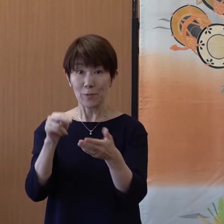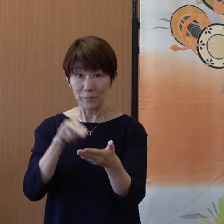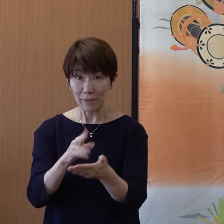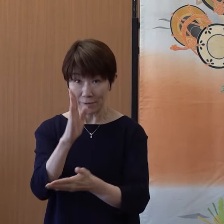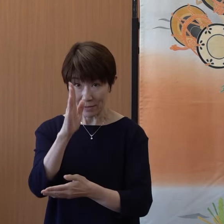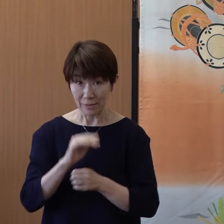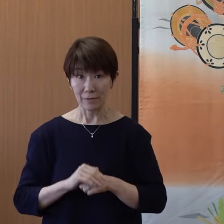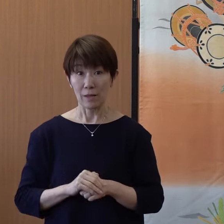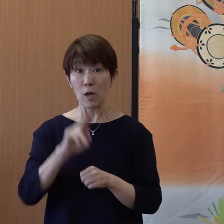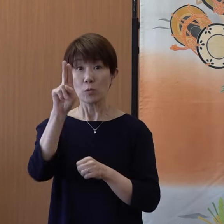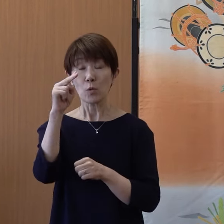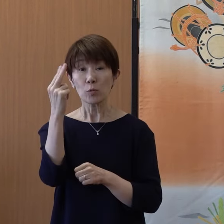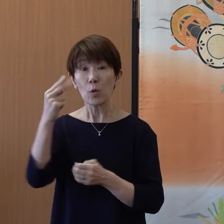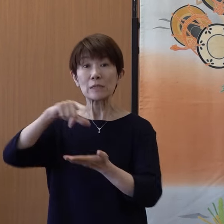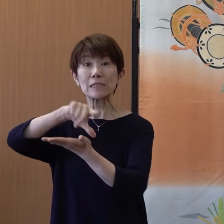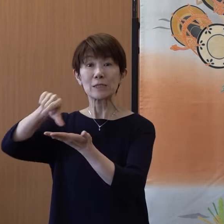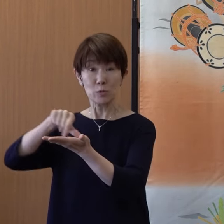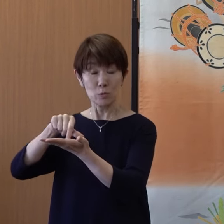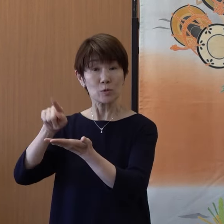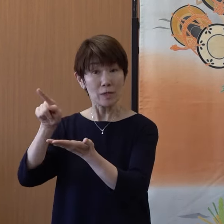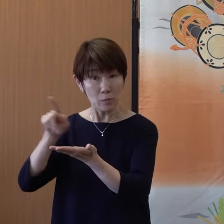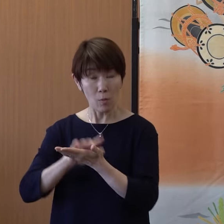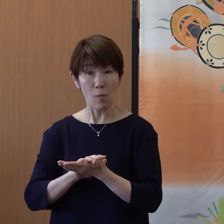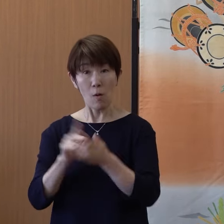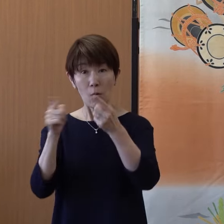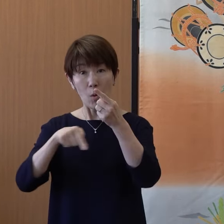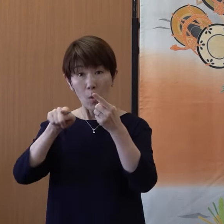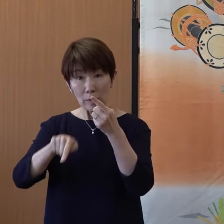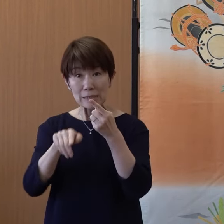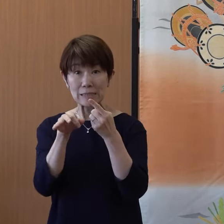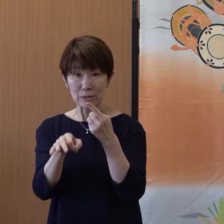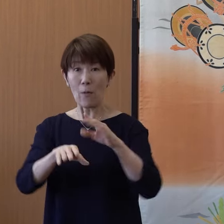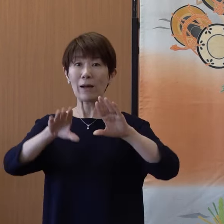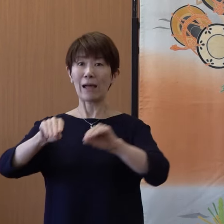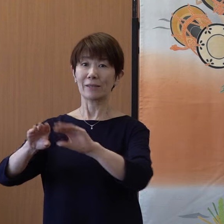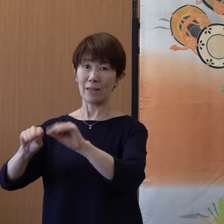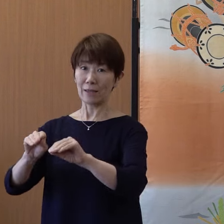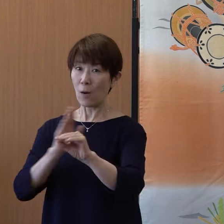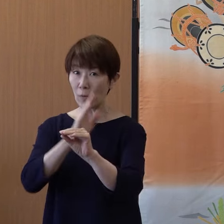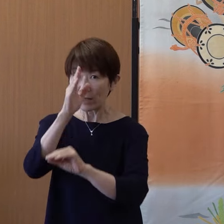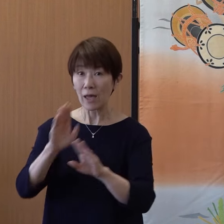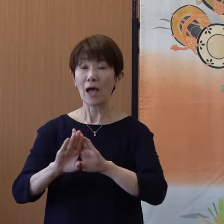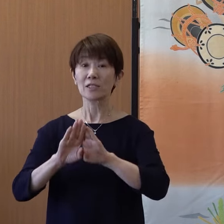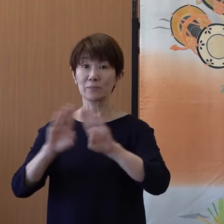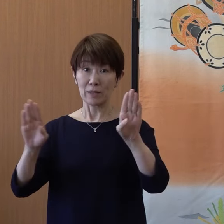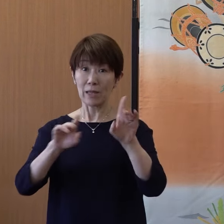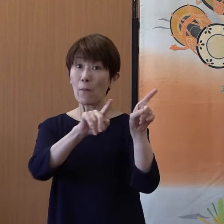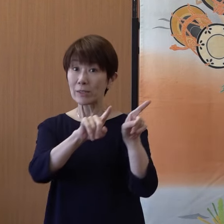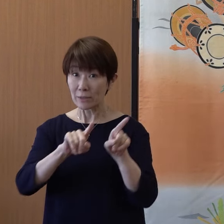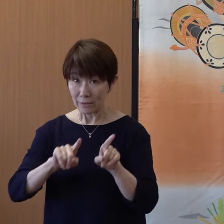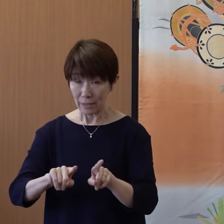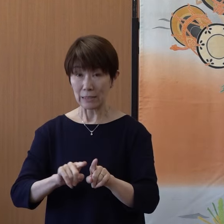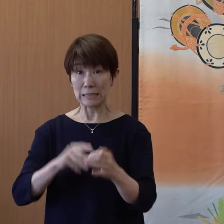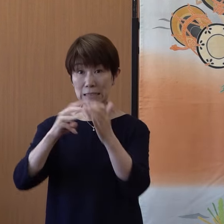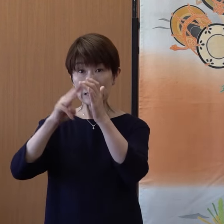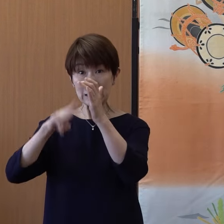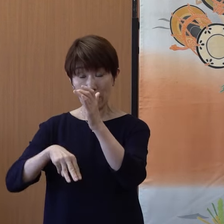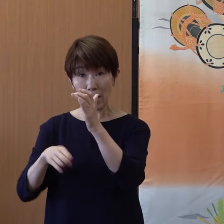能登地区での公費解体が本格化されることに、することに伴い、石川県